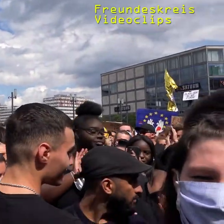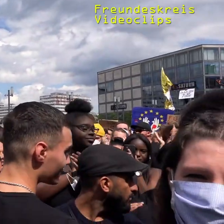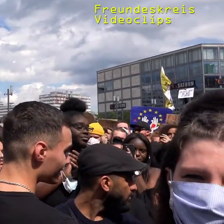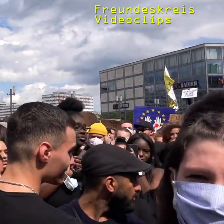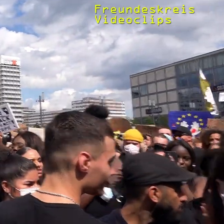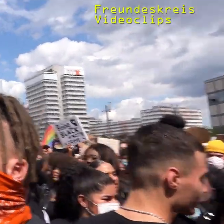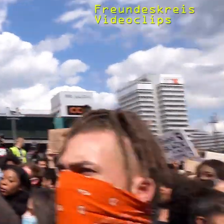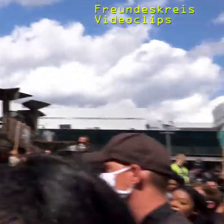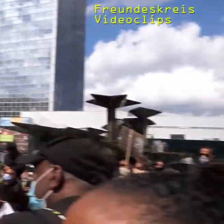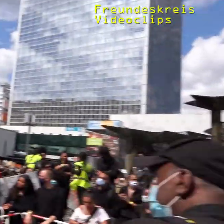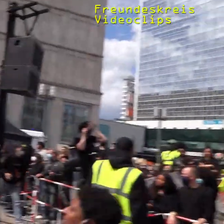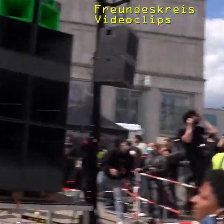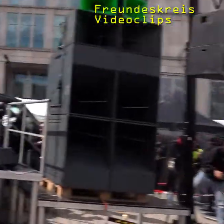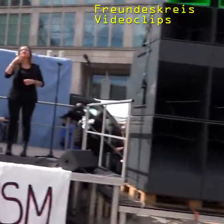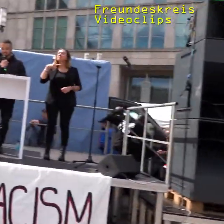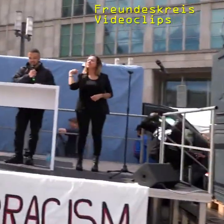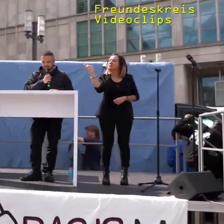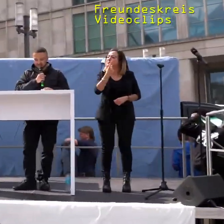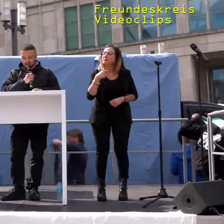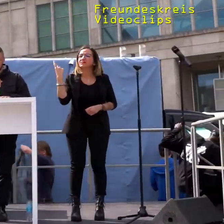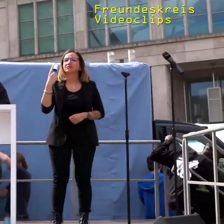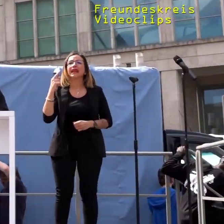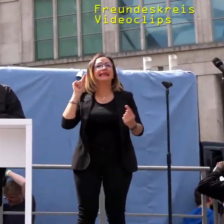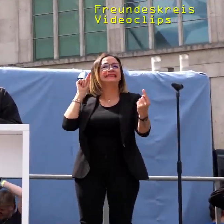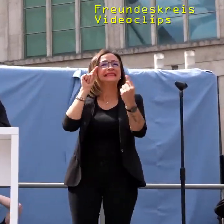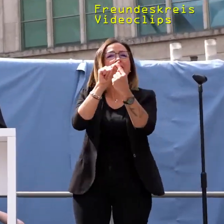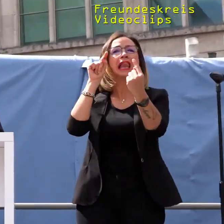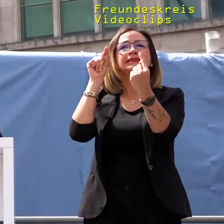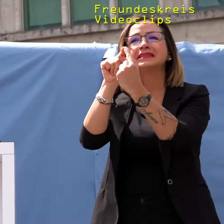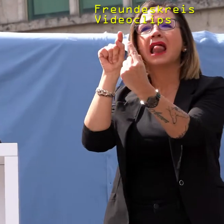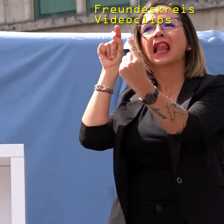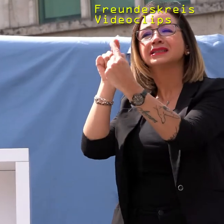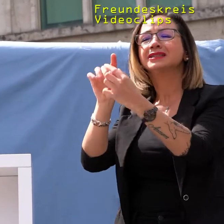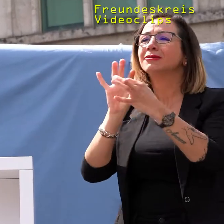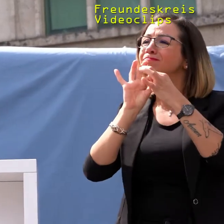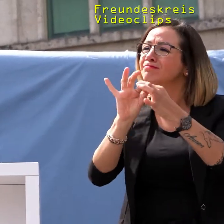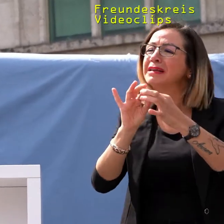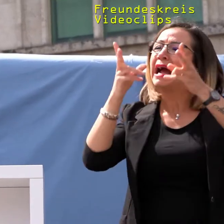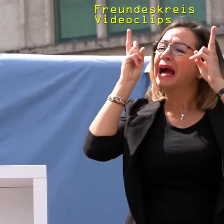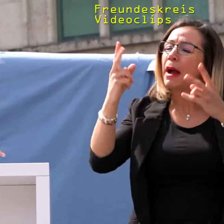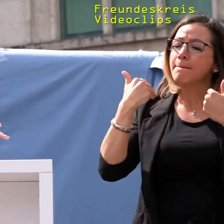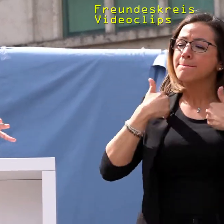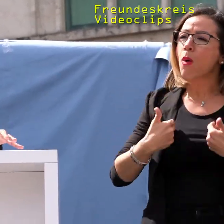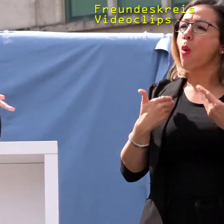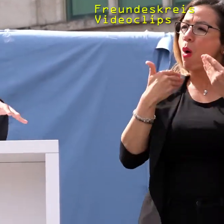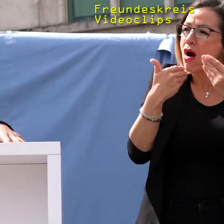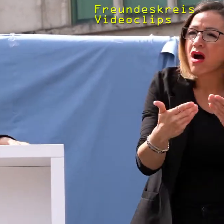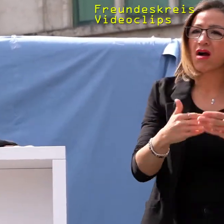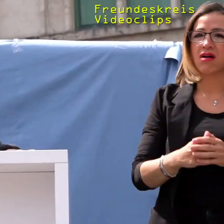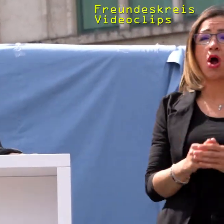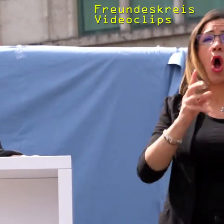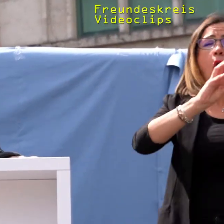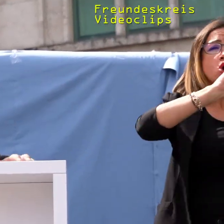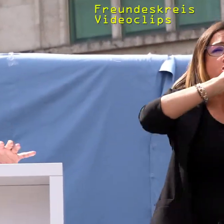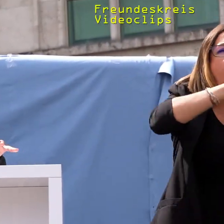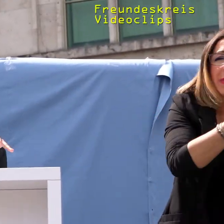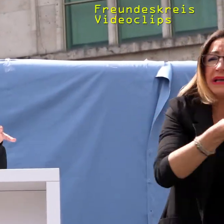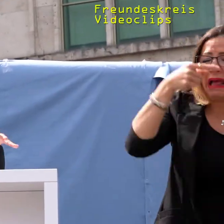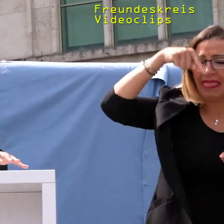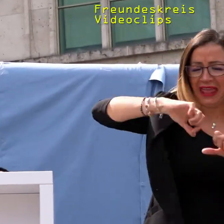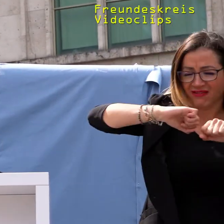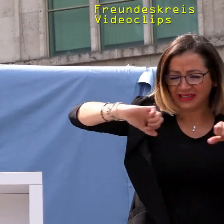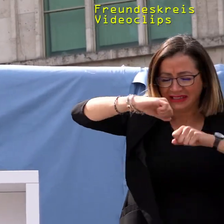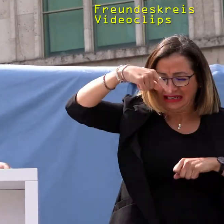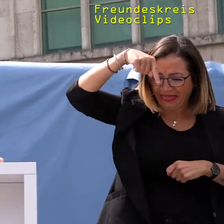Lasst uns deshalb unsere Bemühungen auf die richtigen Ziele ausrichten. Komplizierte, tiefgreifende und systematische Probleme